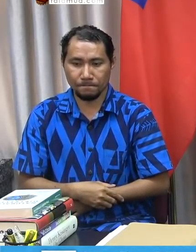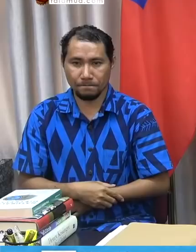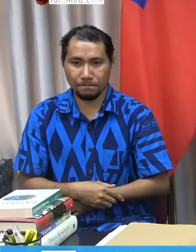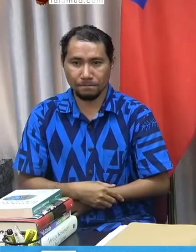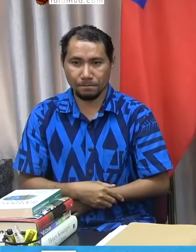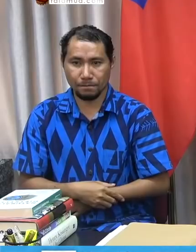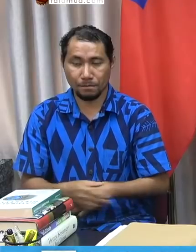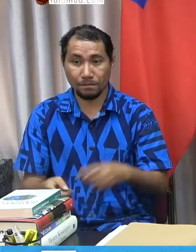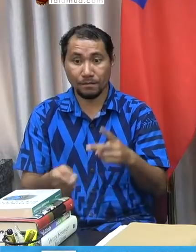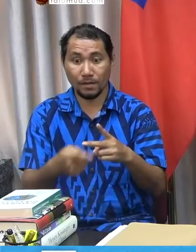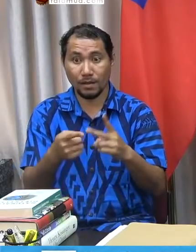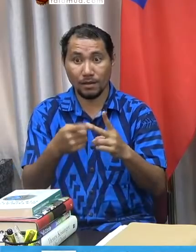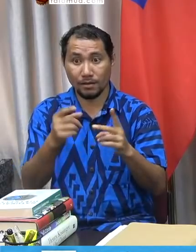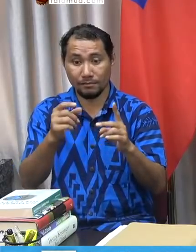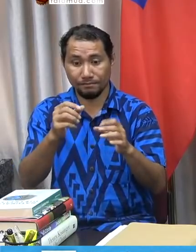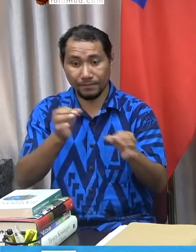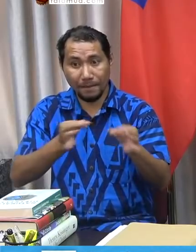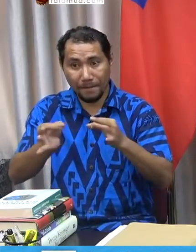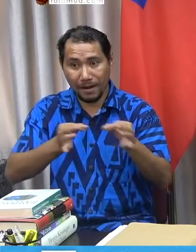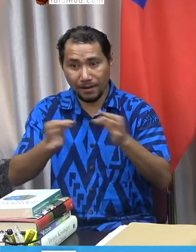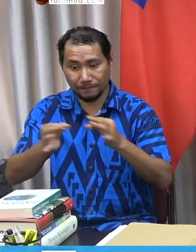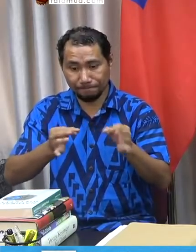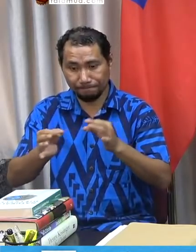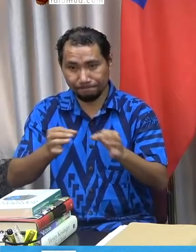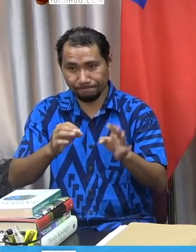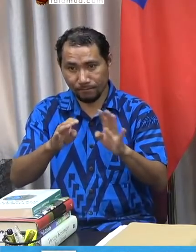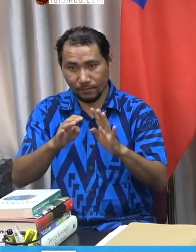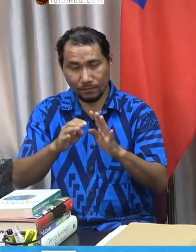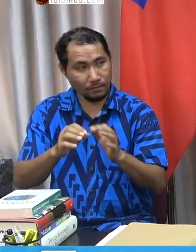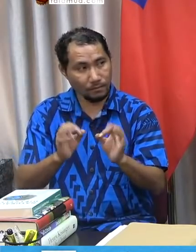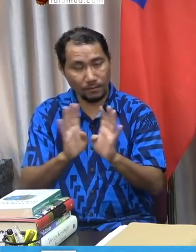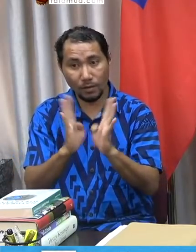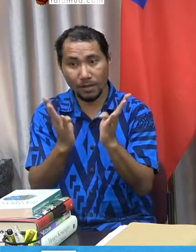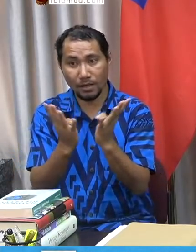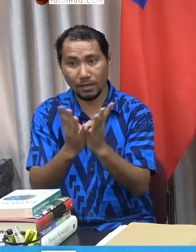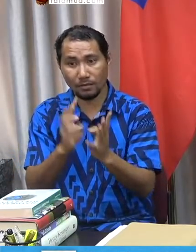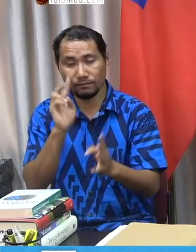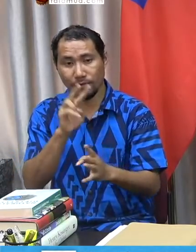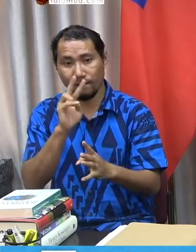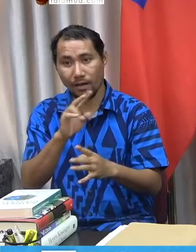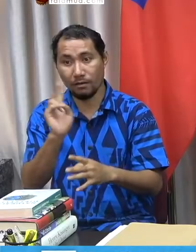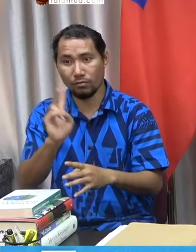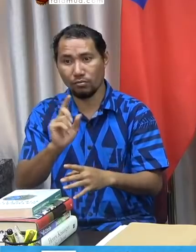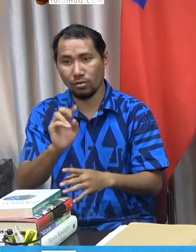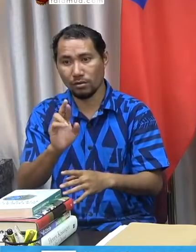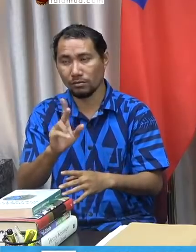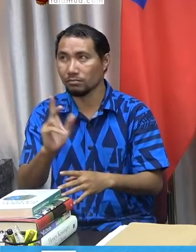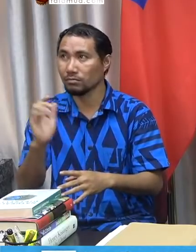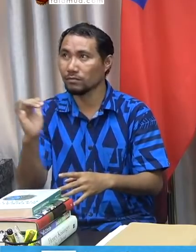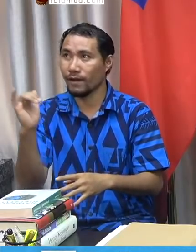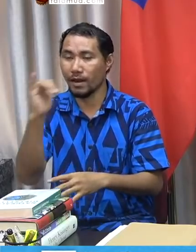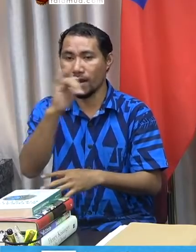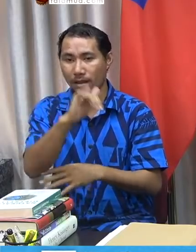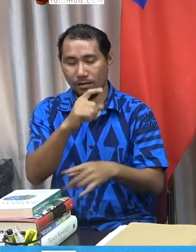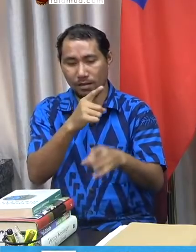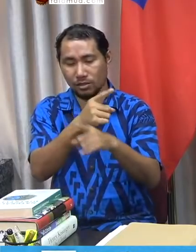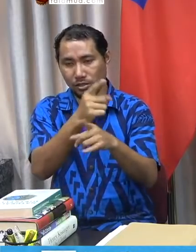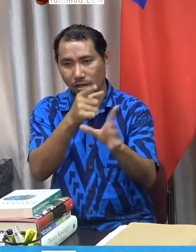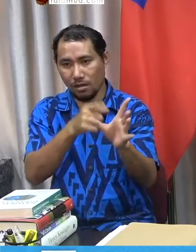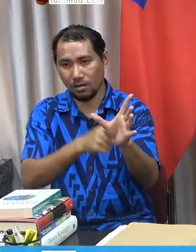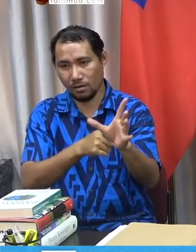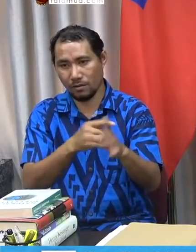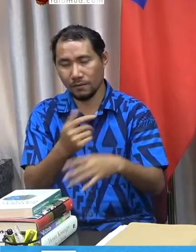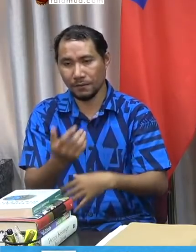fo ea le tātou komiti o le wa'ai lea mo wa'alele mo le tausanga fōu.